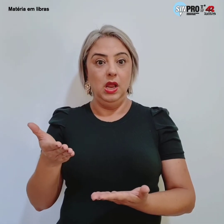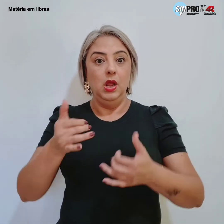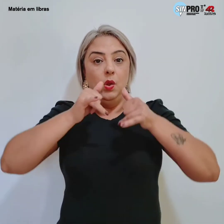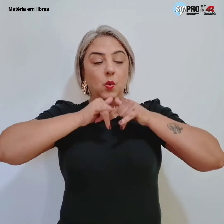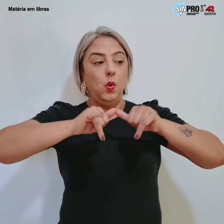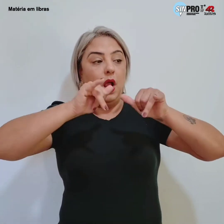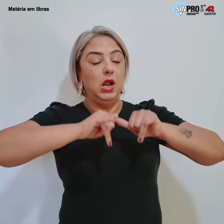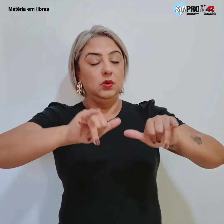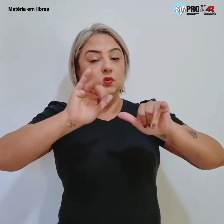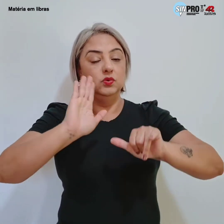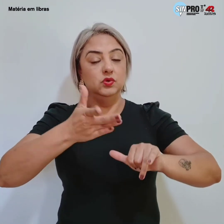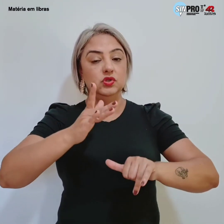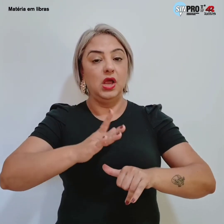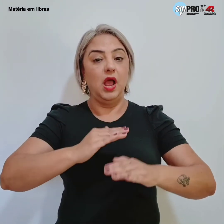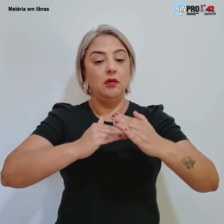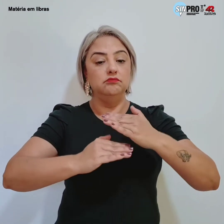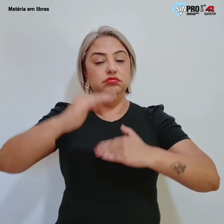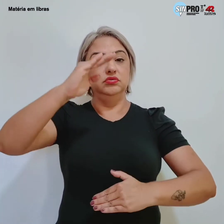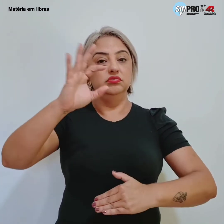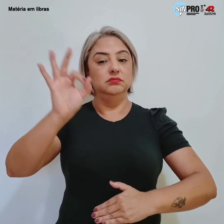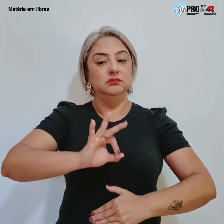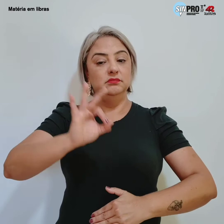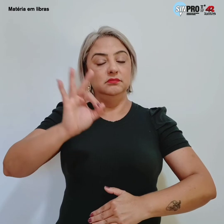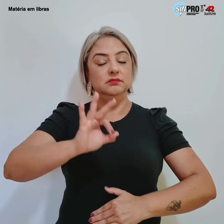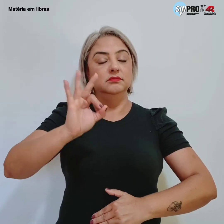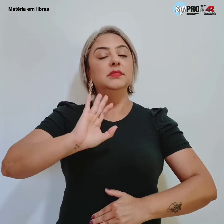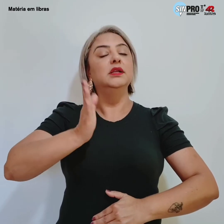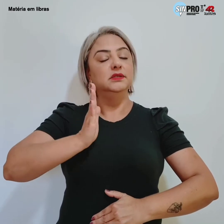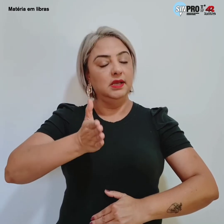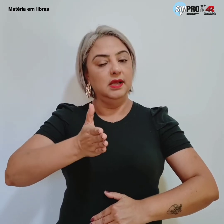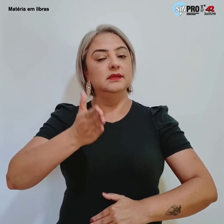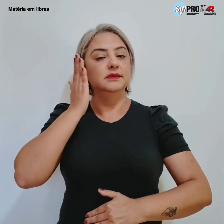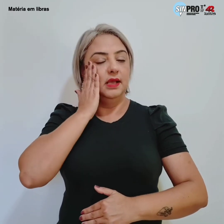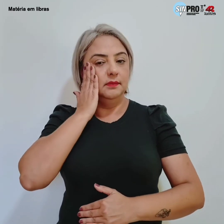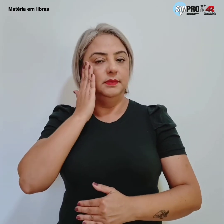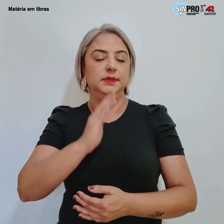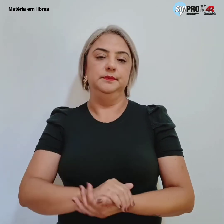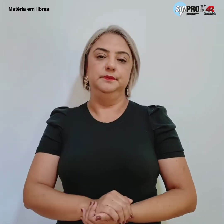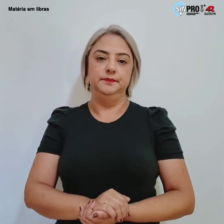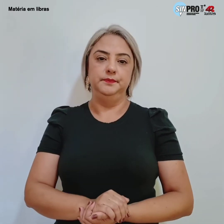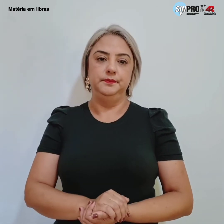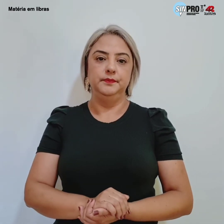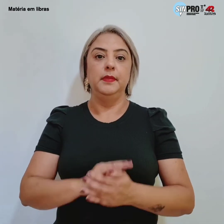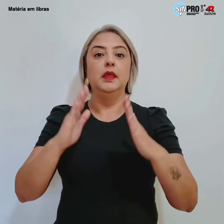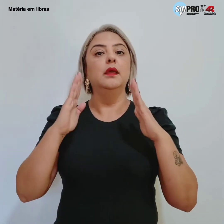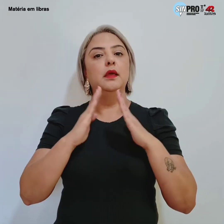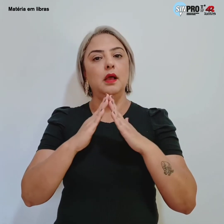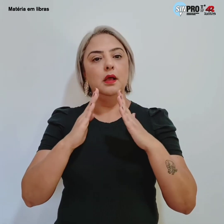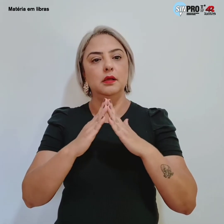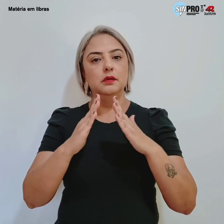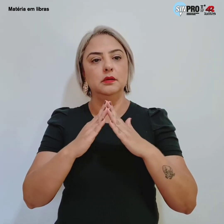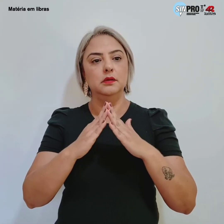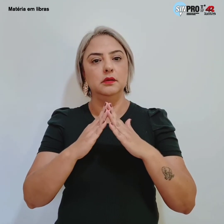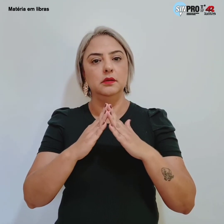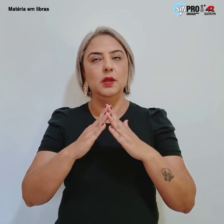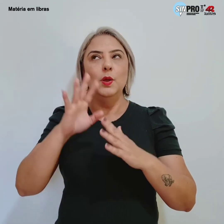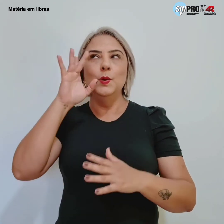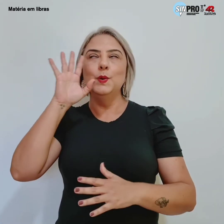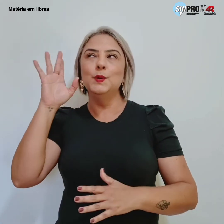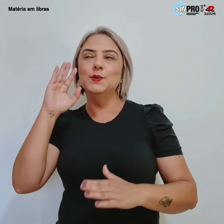e o anúncio do aumento na taxa de energia elétrica já foi ventilado. Habitação. O sonho da